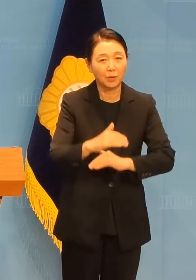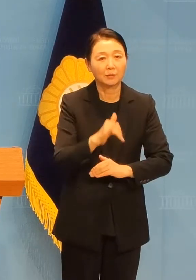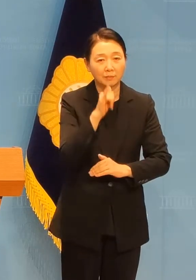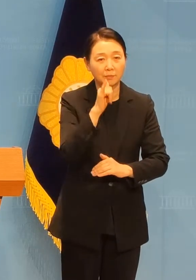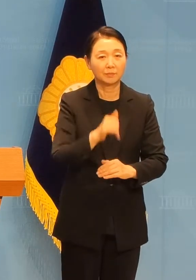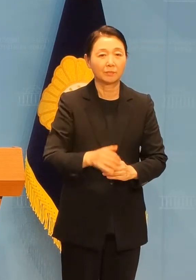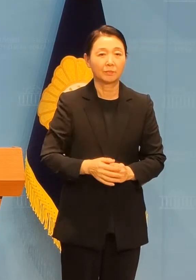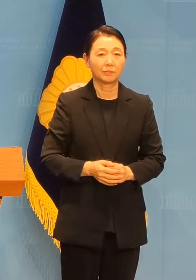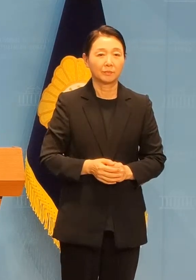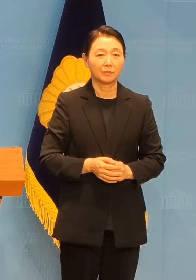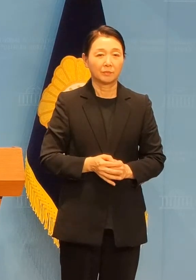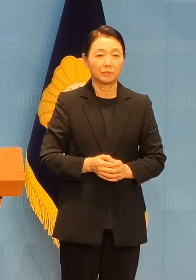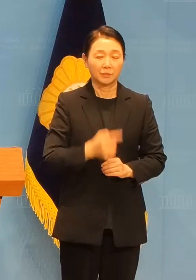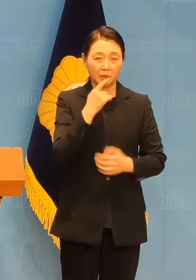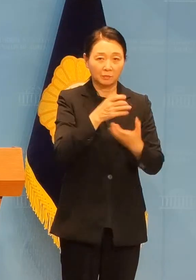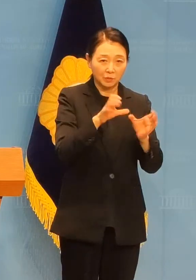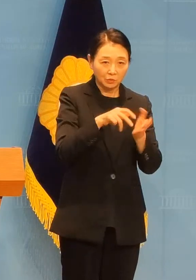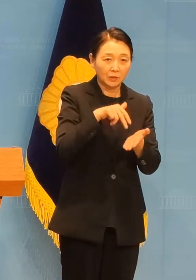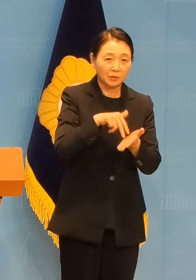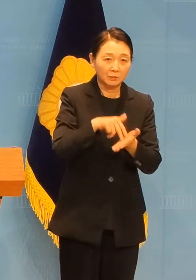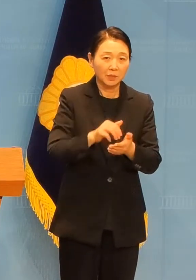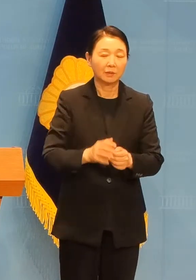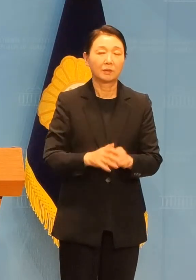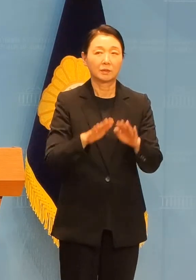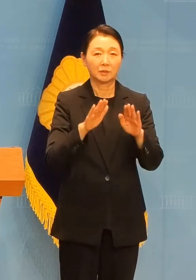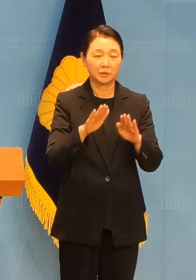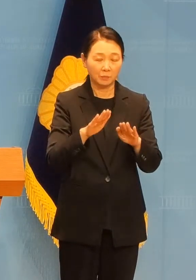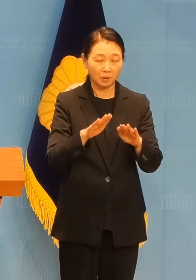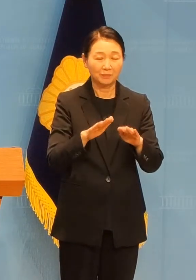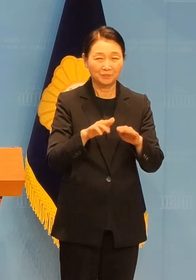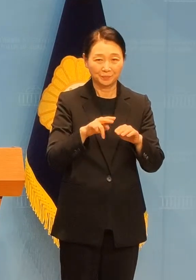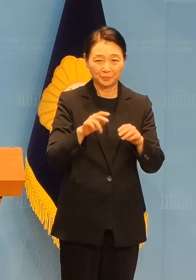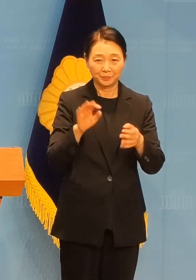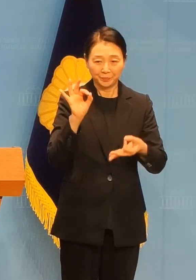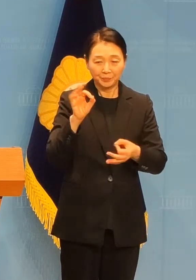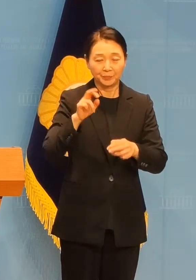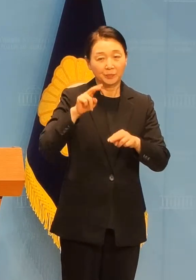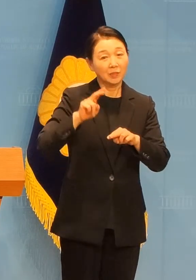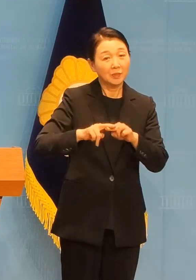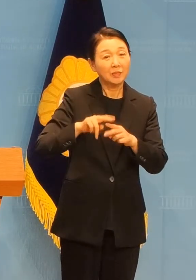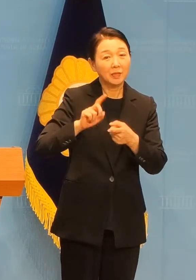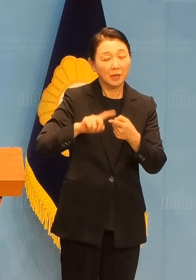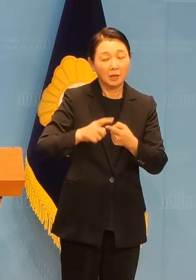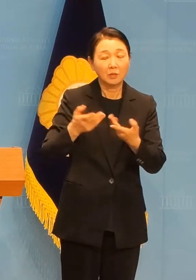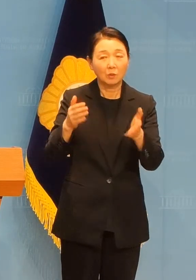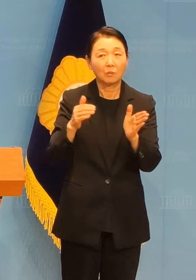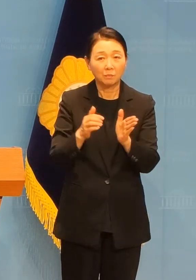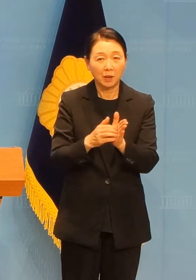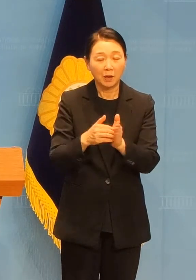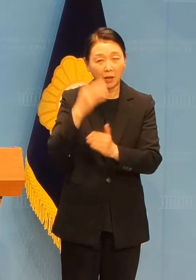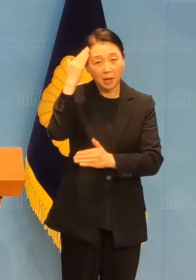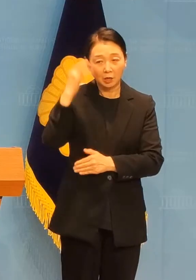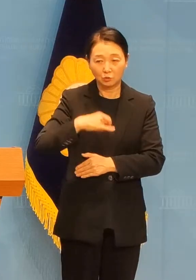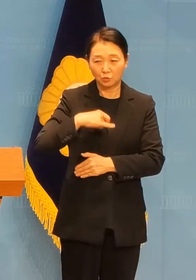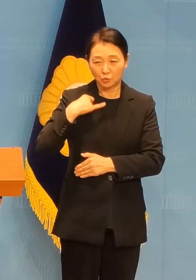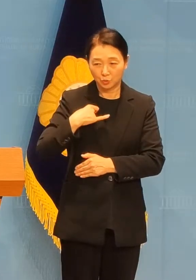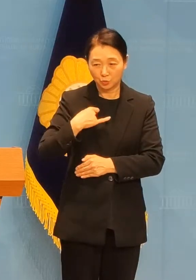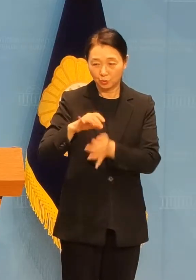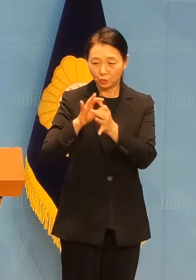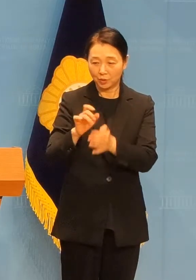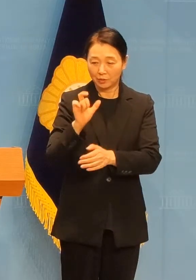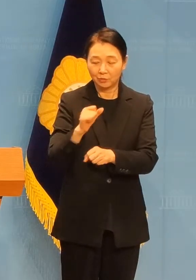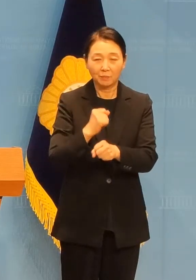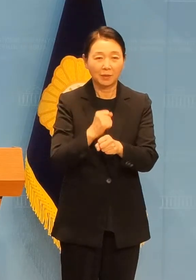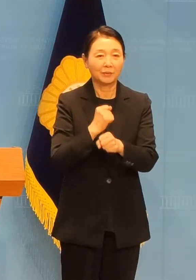것입니다. 더불어민주당은 이번 석사자상 기증으로 한중 관계가 더욱 굳건해질 수 있는